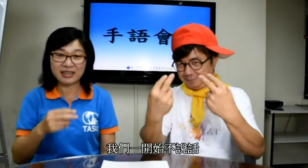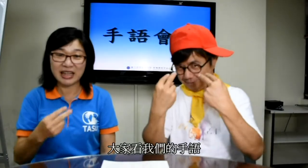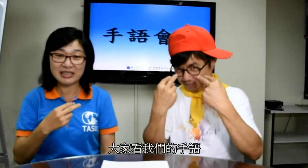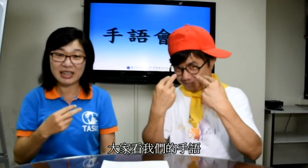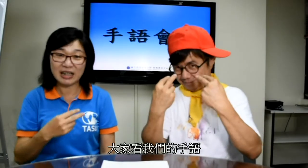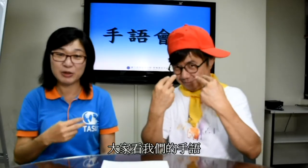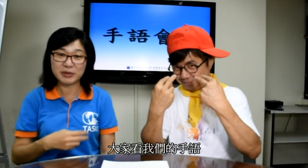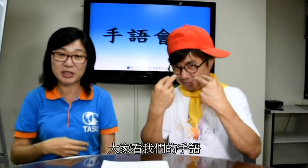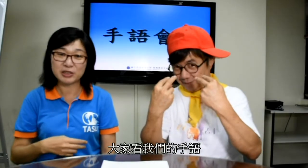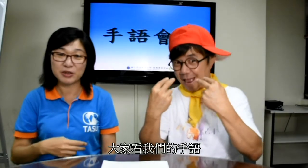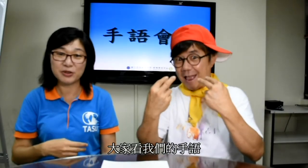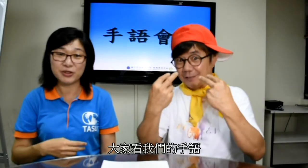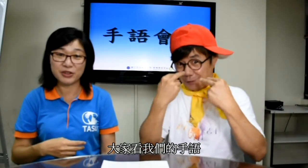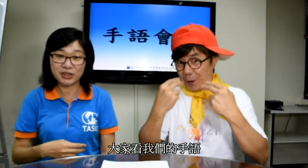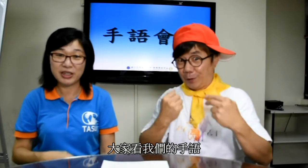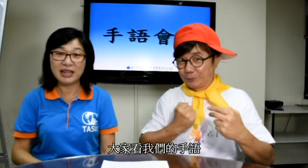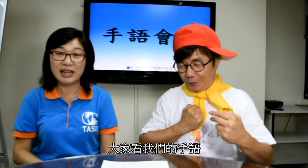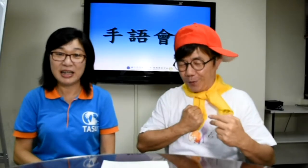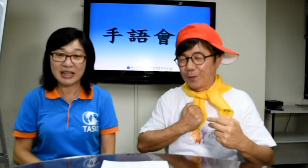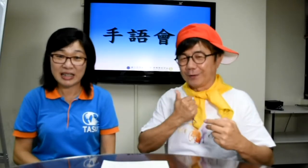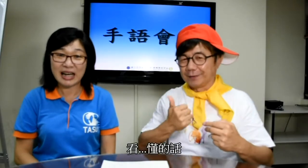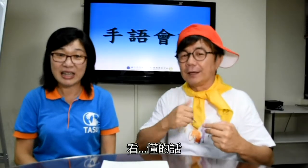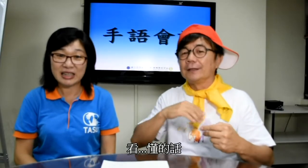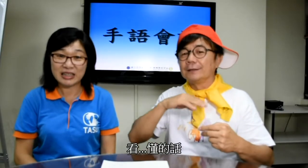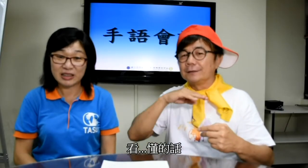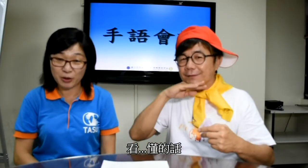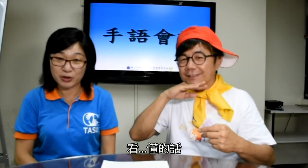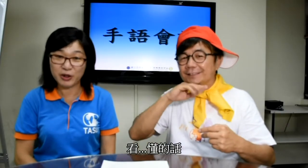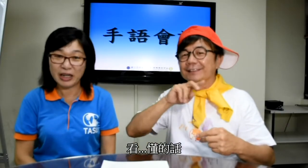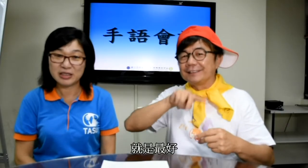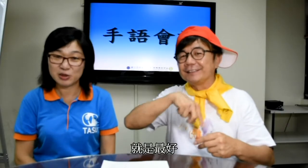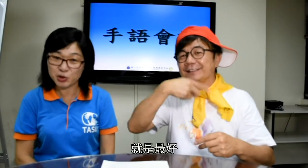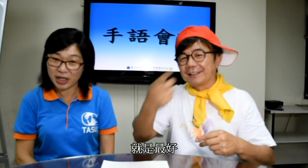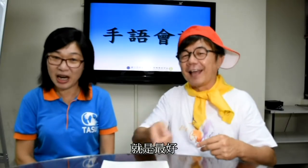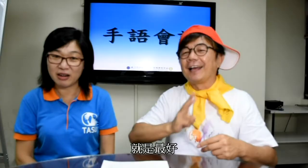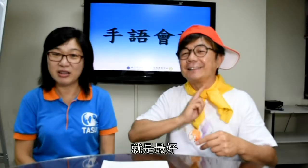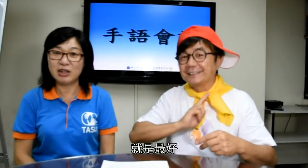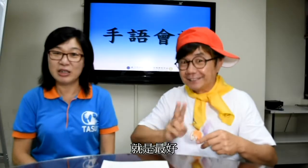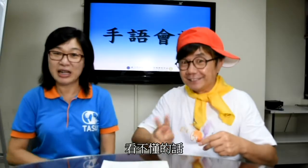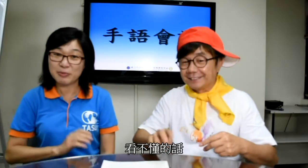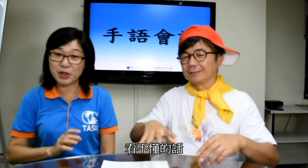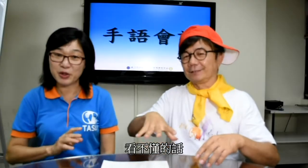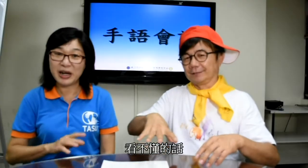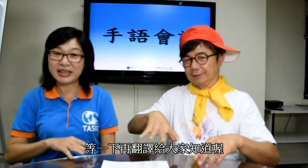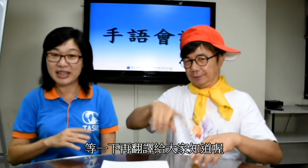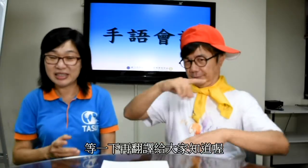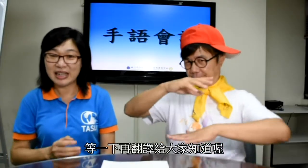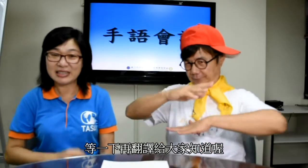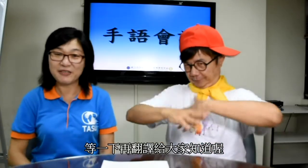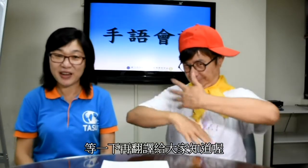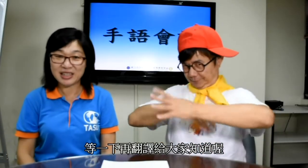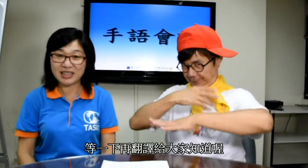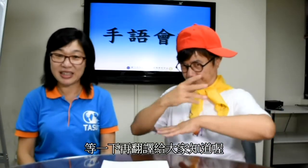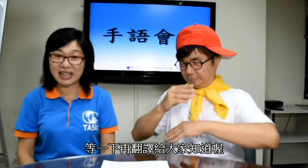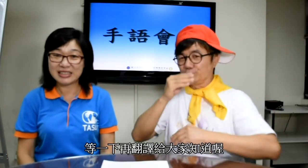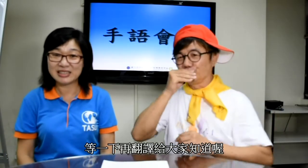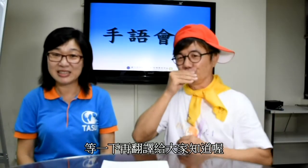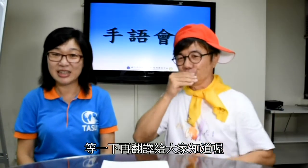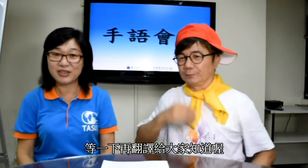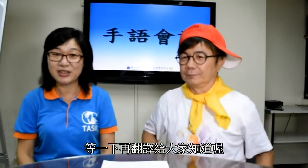家看我们的手语，看懂的话是最好，看不懂的话等一下再翻译给大家知道哦。